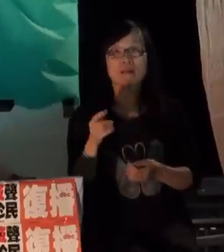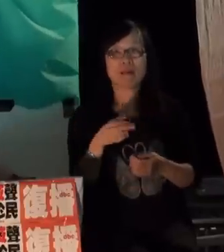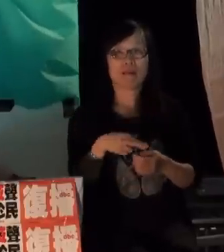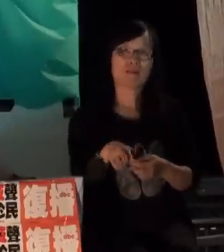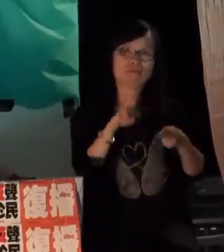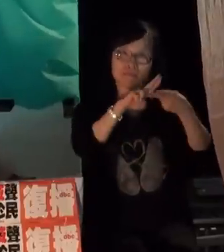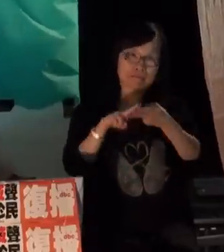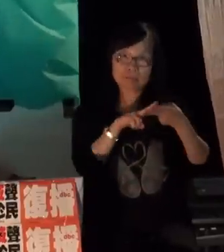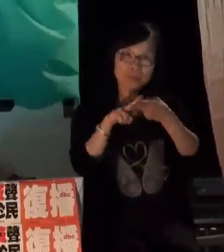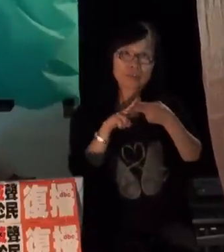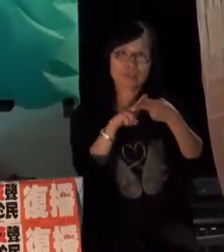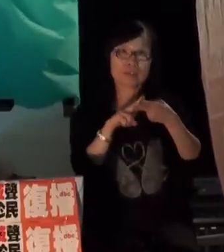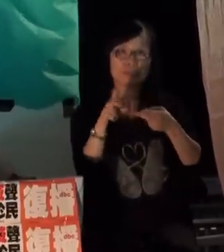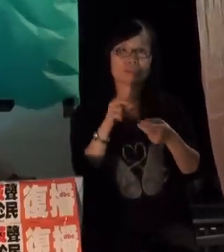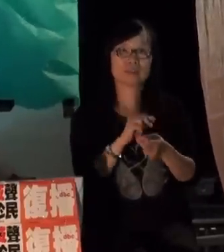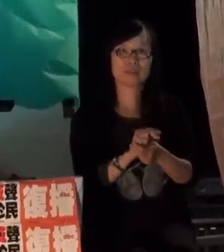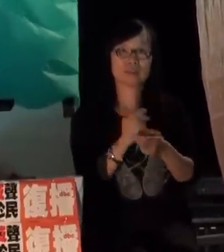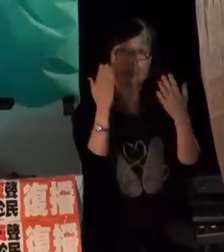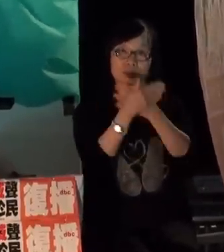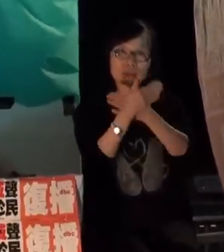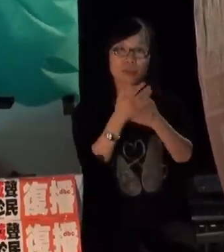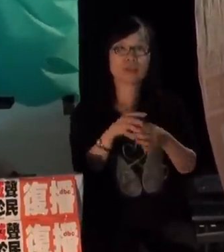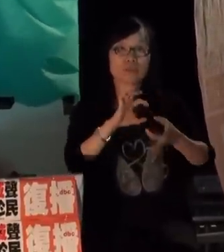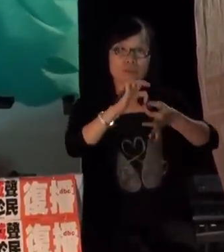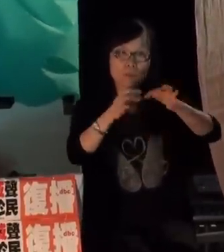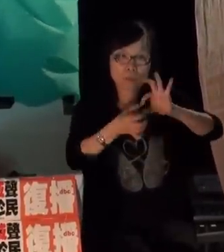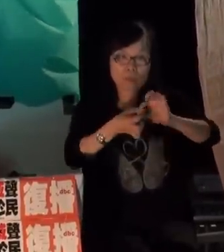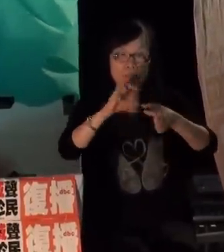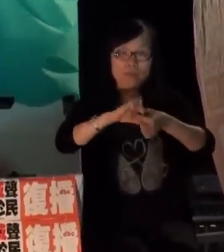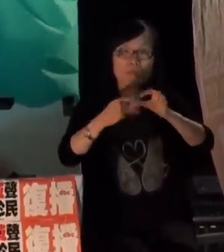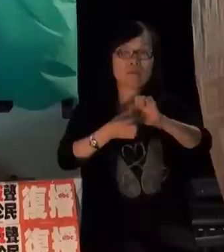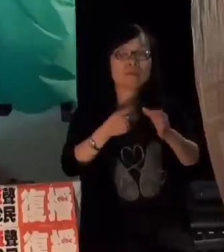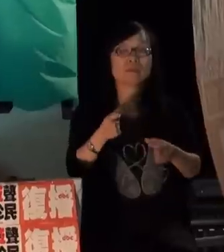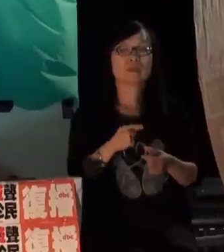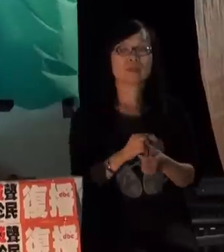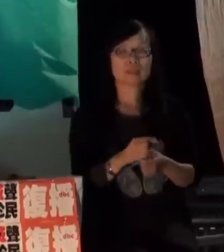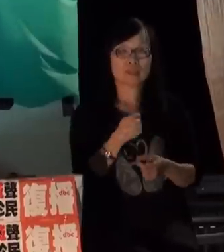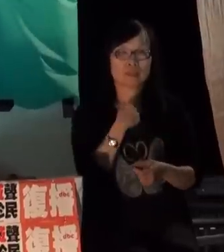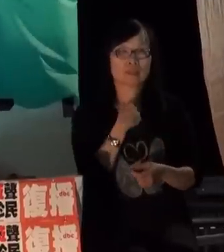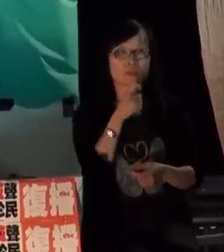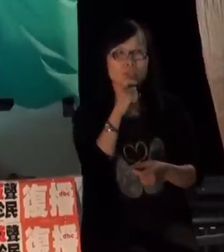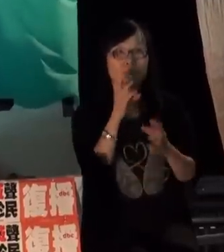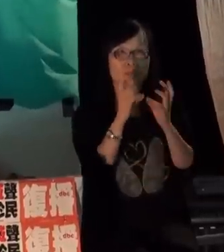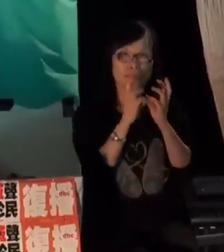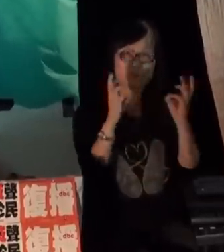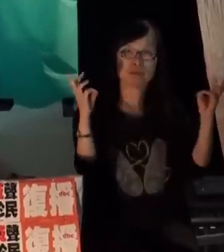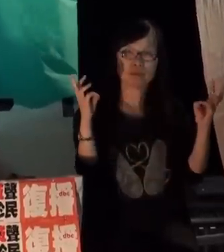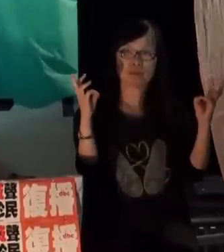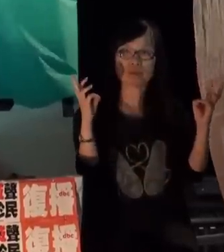洲電視， 亞洲電視股 爭議又係咁。 仲有奧運啦， 係啊， 奧運呢個有線同呢一